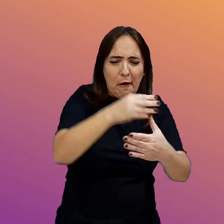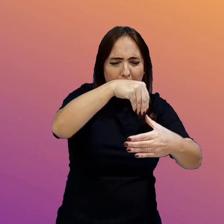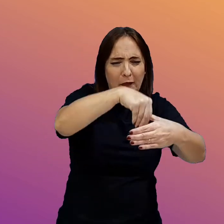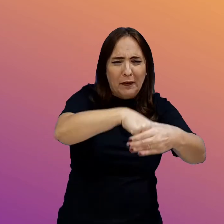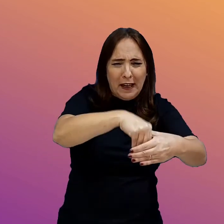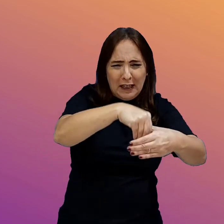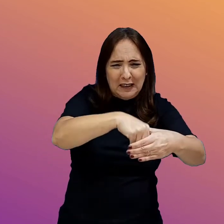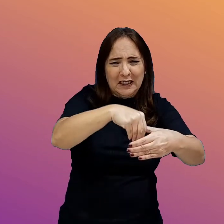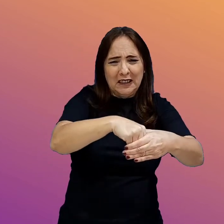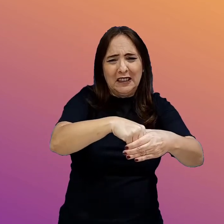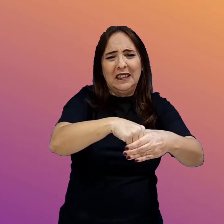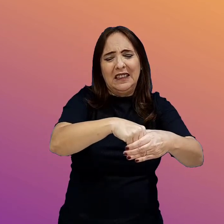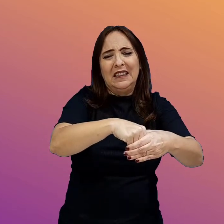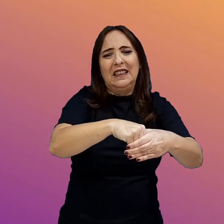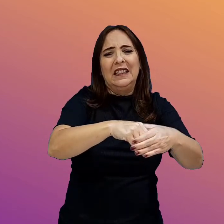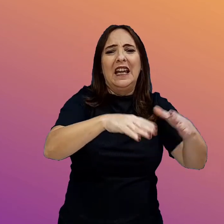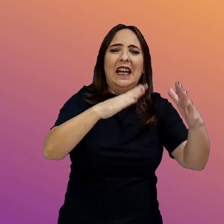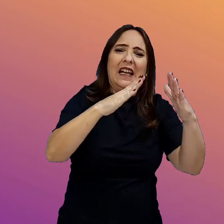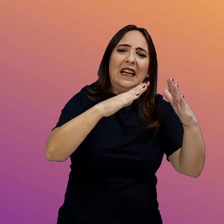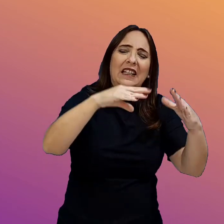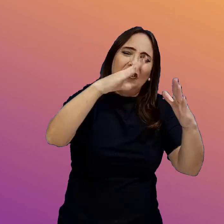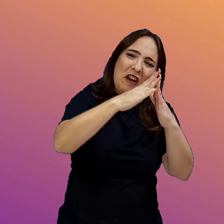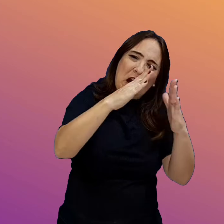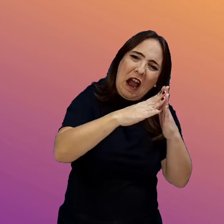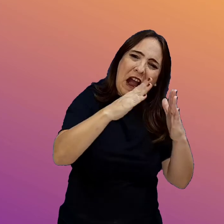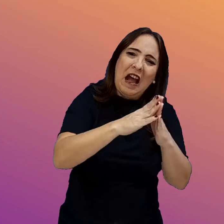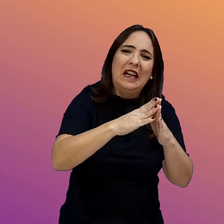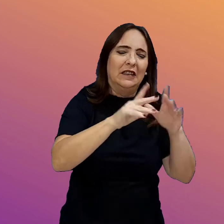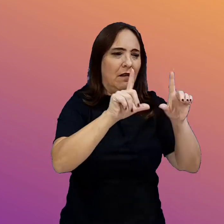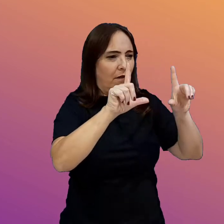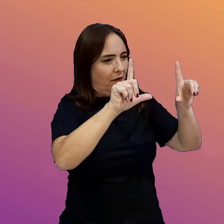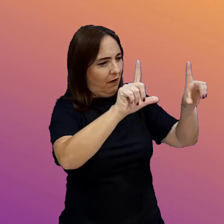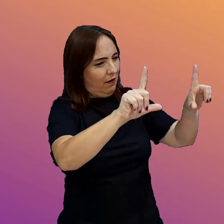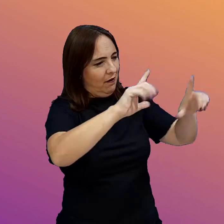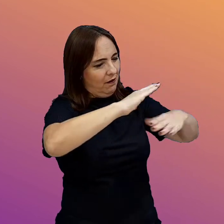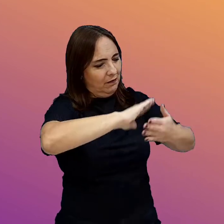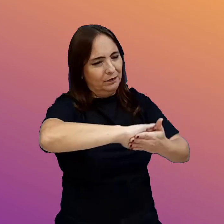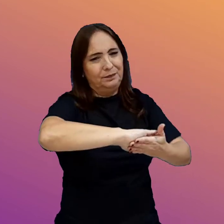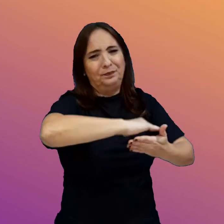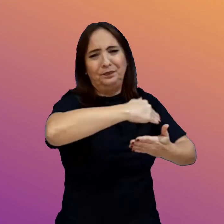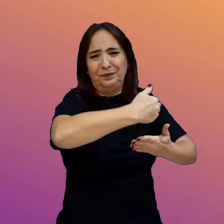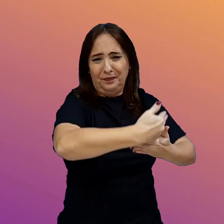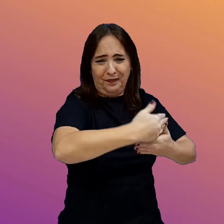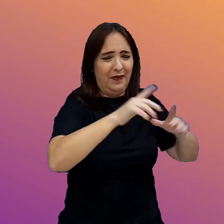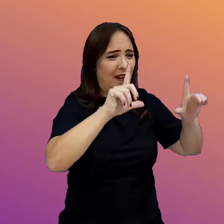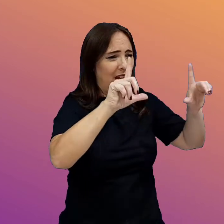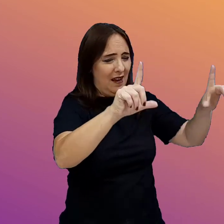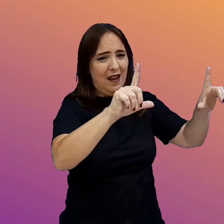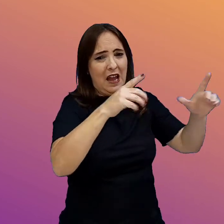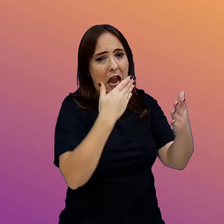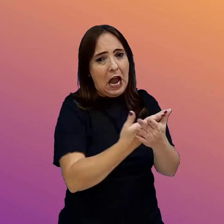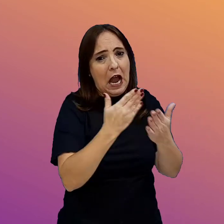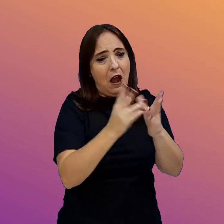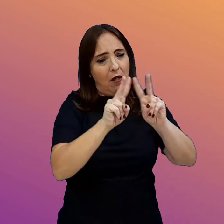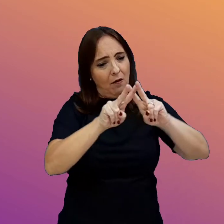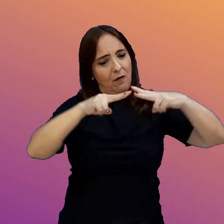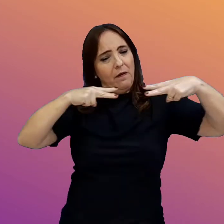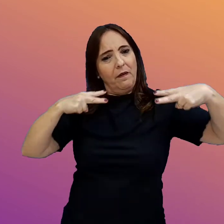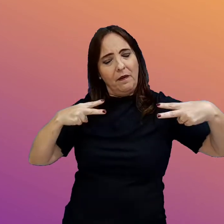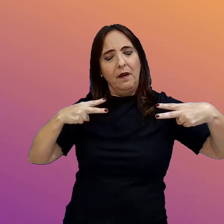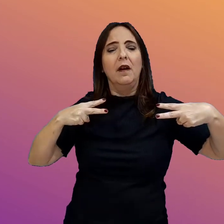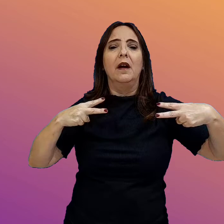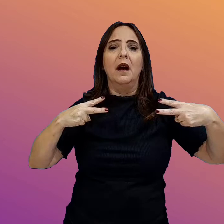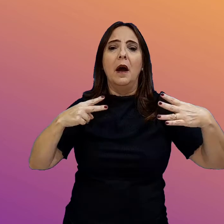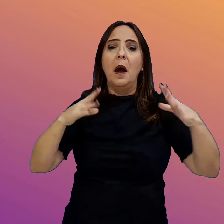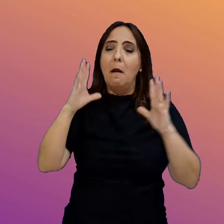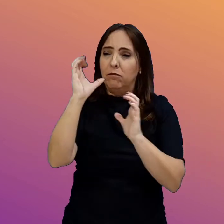para muita gente, muitos conflitos familiares aconteceram por conta disso, mas existe